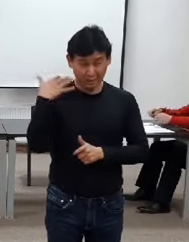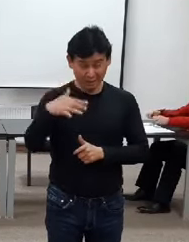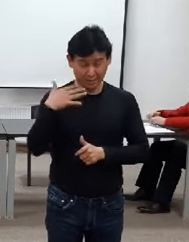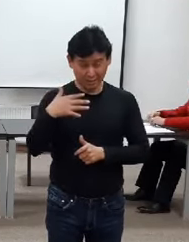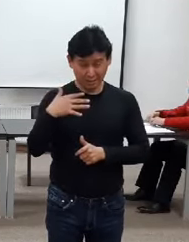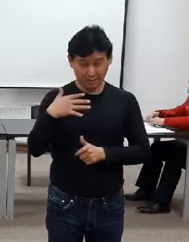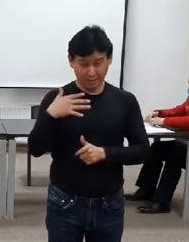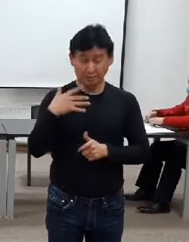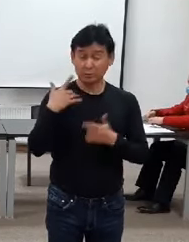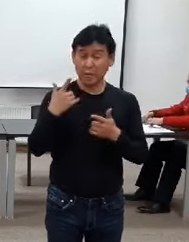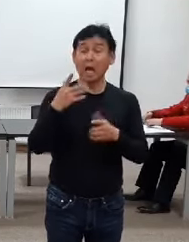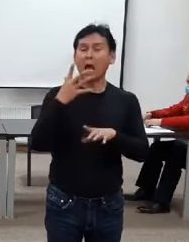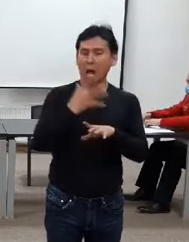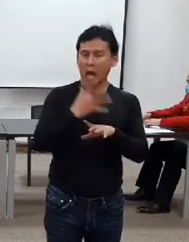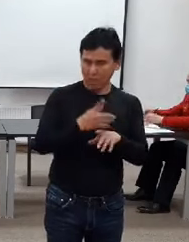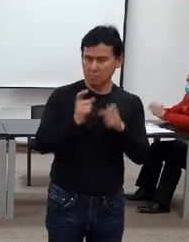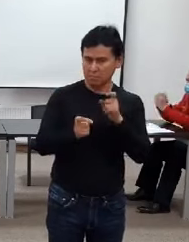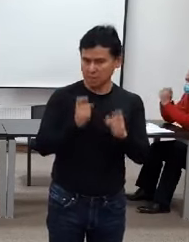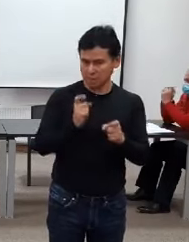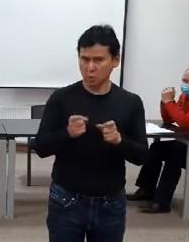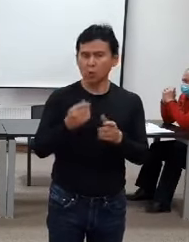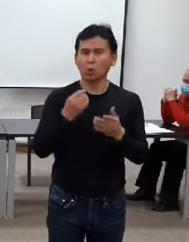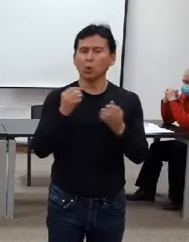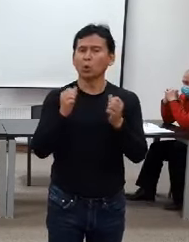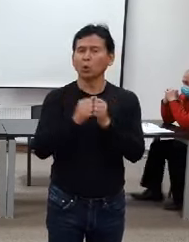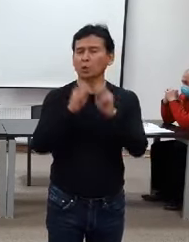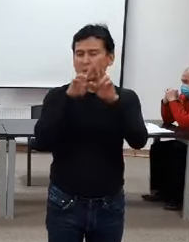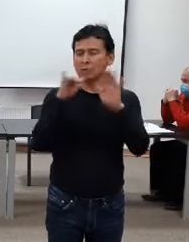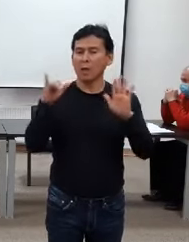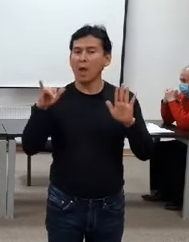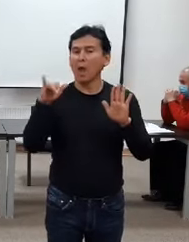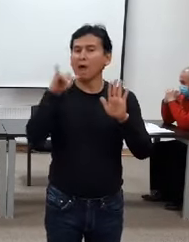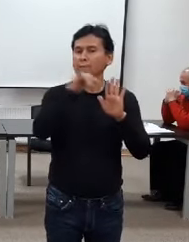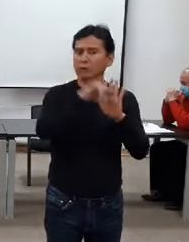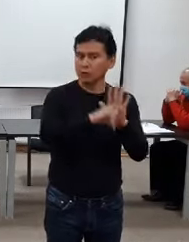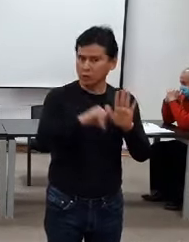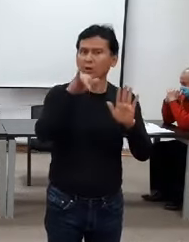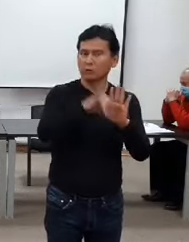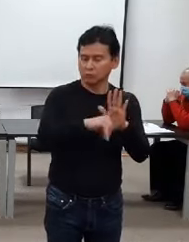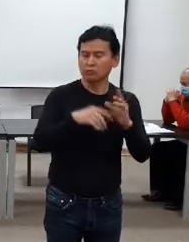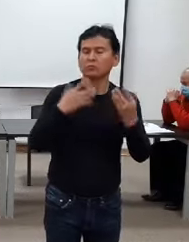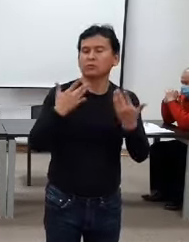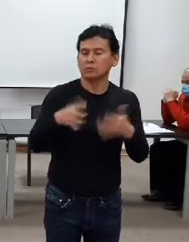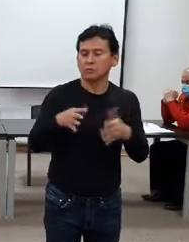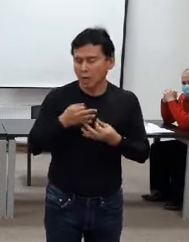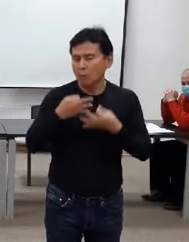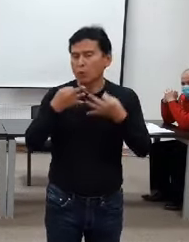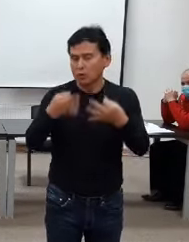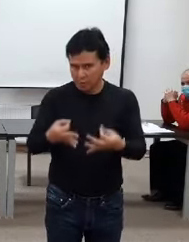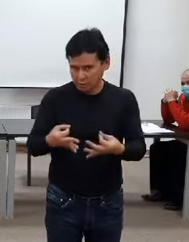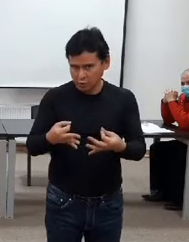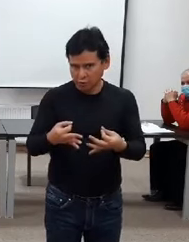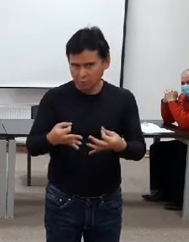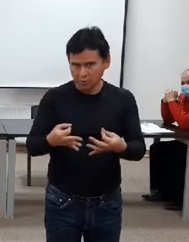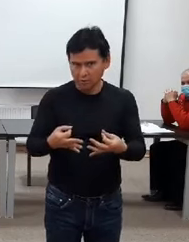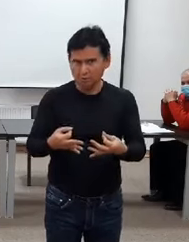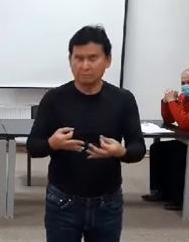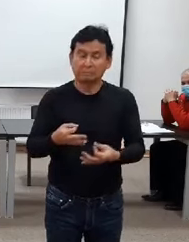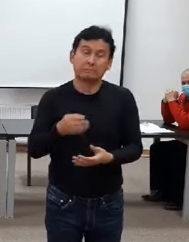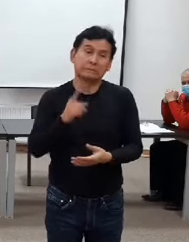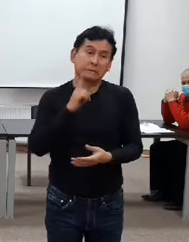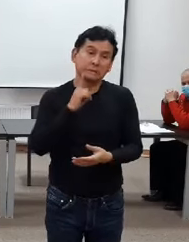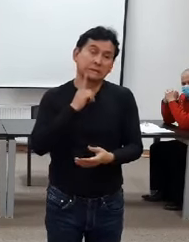lugar a dudas un factor de riesgo con el arribo de los vuelos a nuestra región. Lo hemos manifestado como sector salud. Vamos a tener